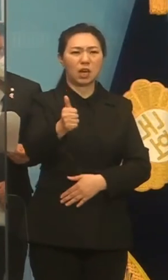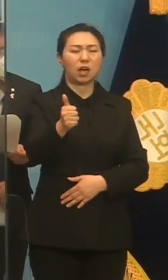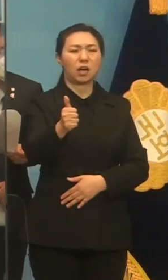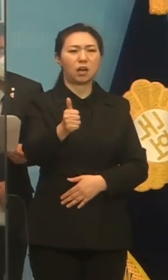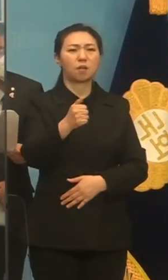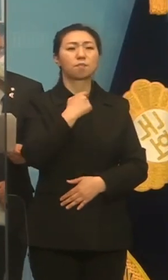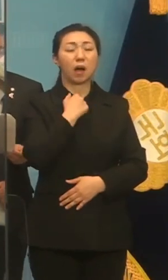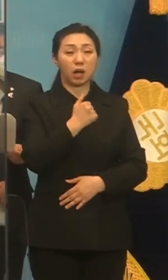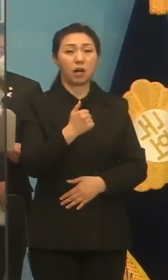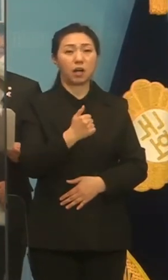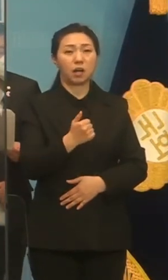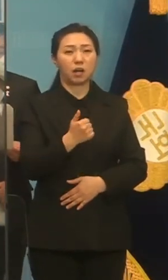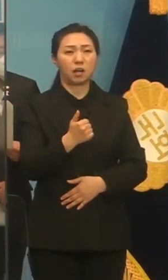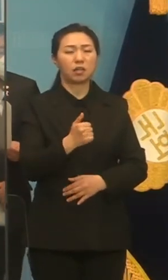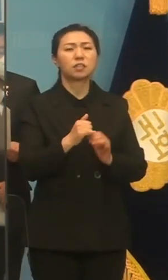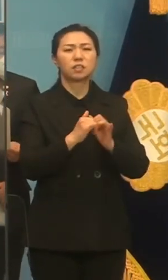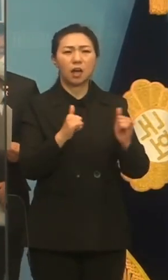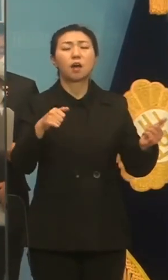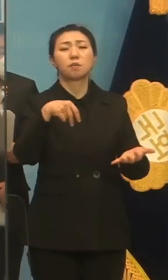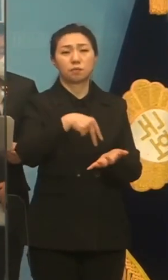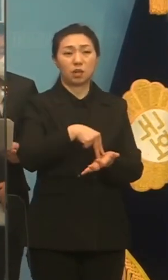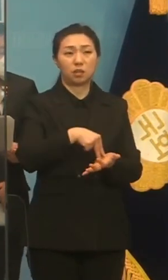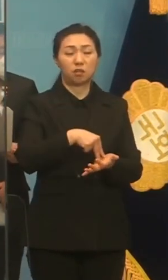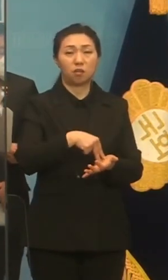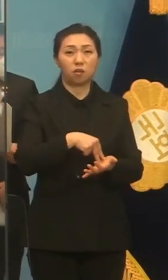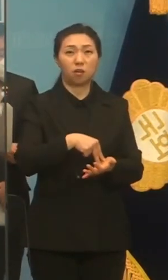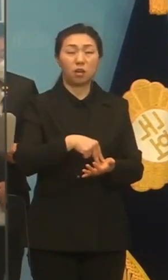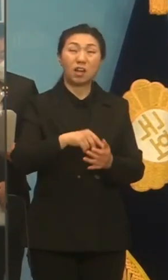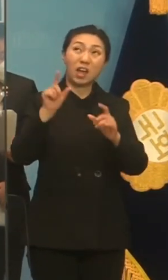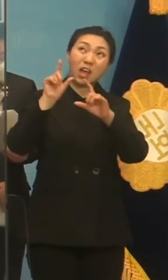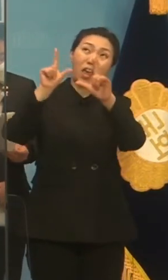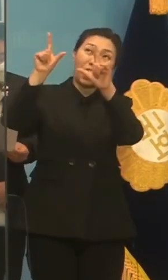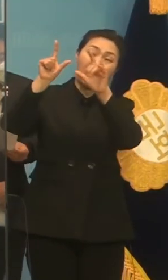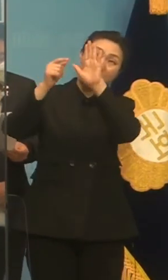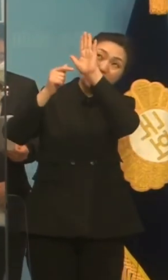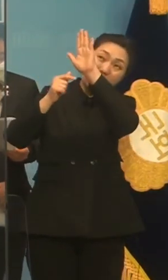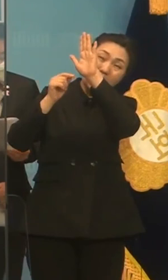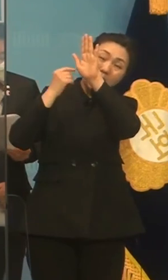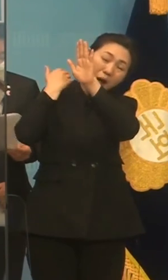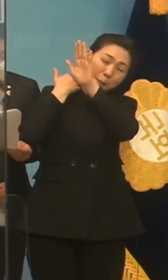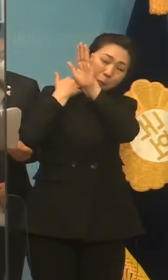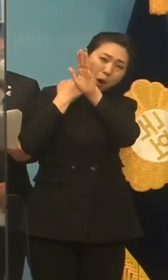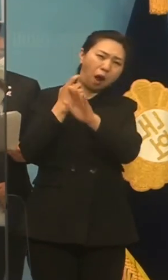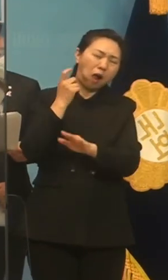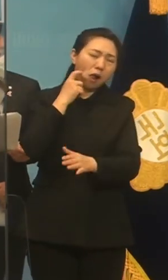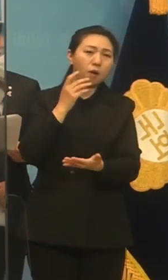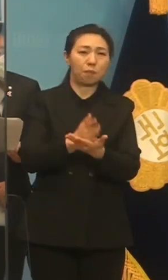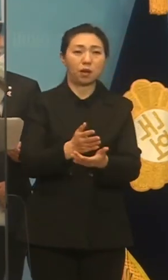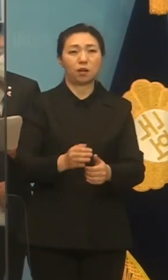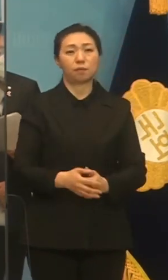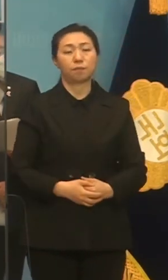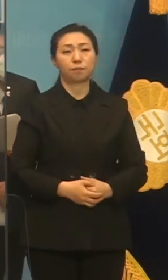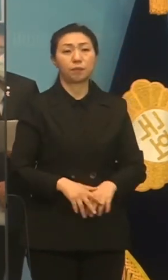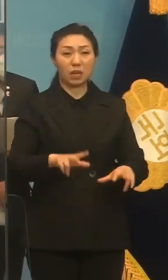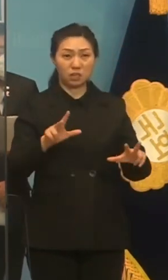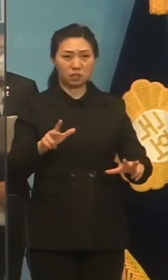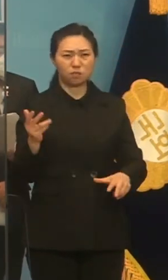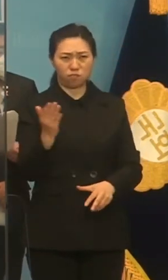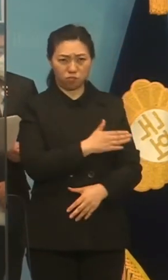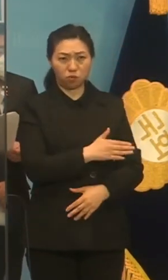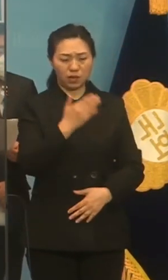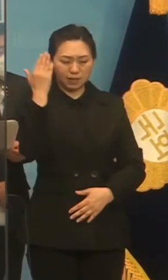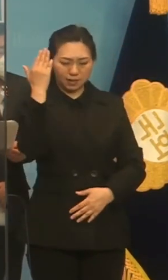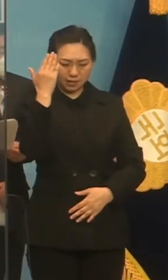사랑 성 사람으로 하늘 가리기 봤습니다 지금이 라로 깨끗하게